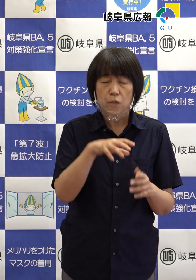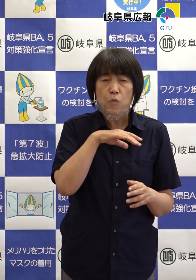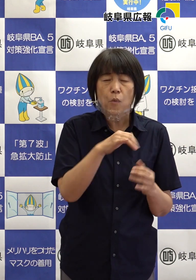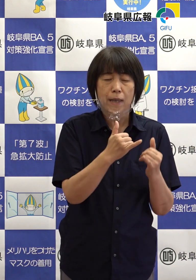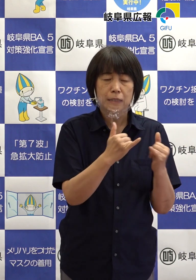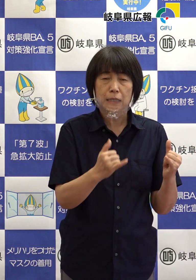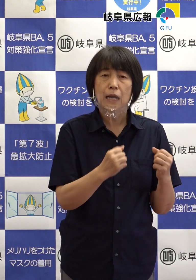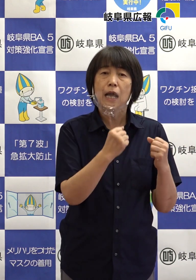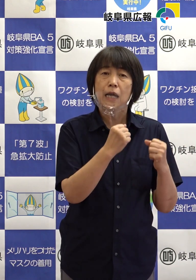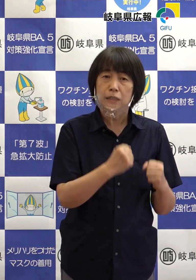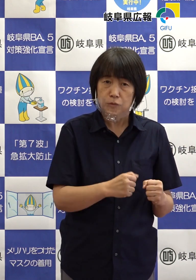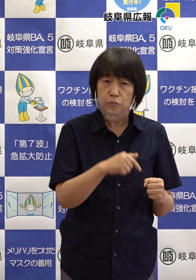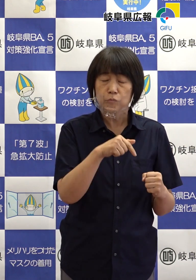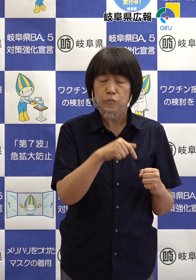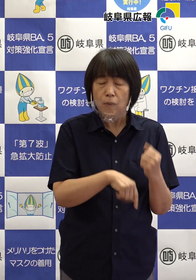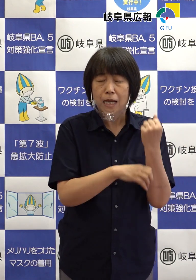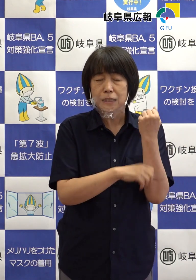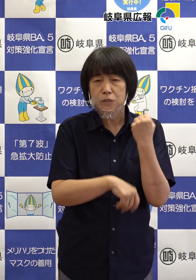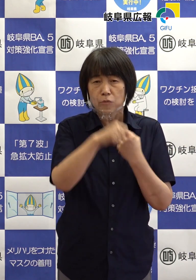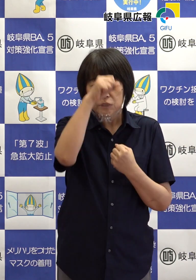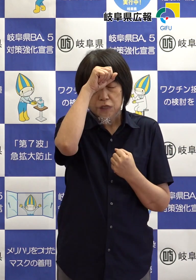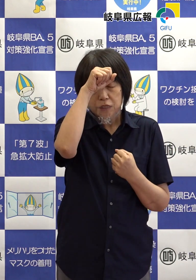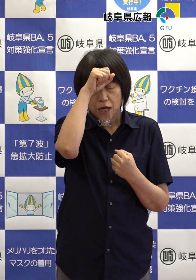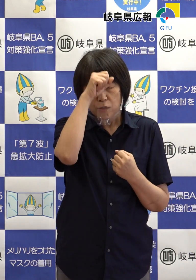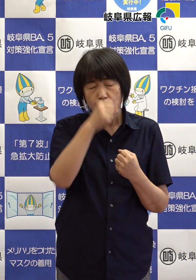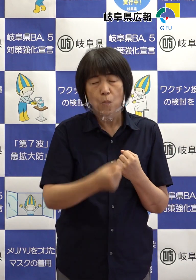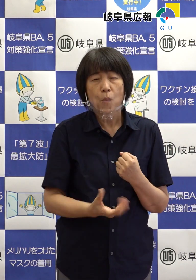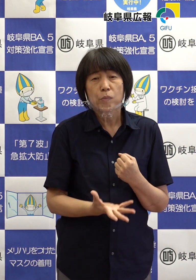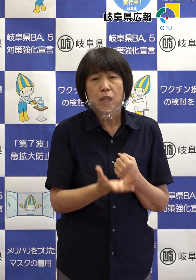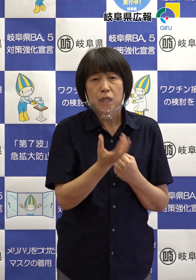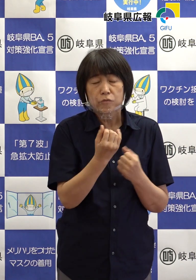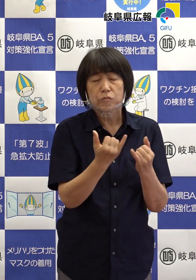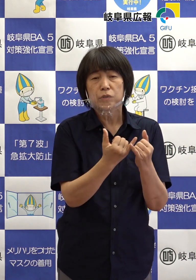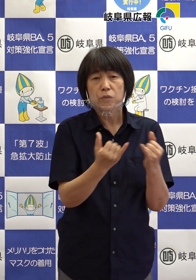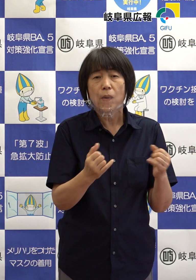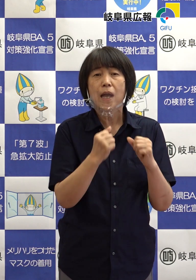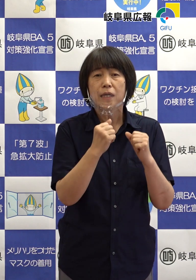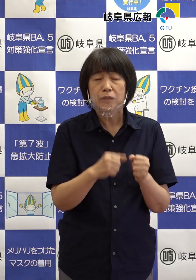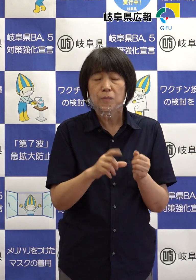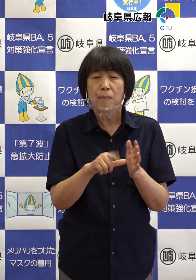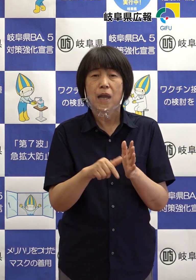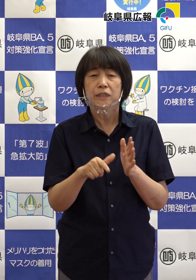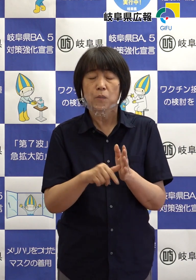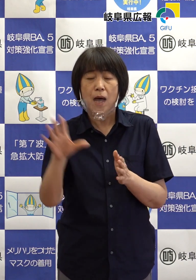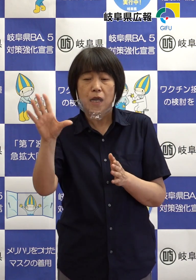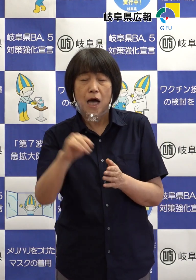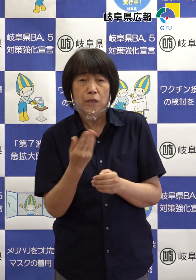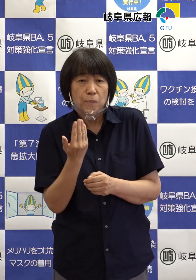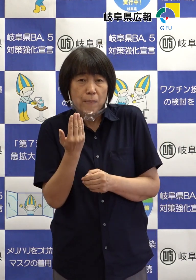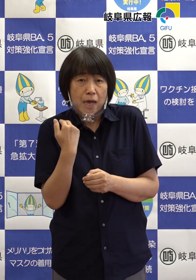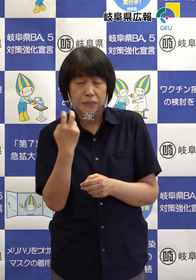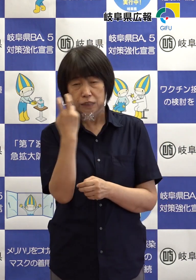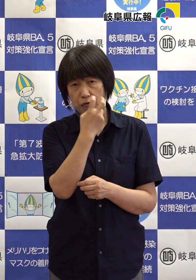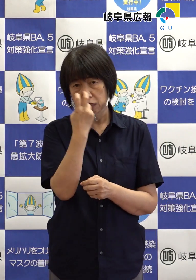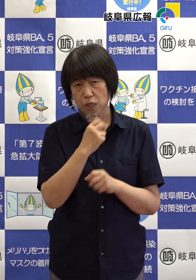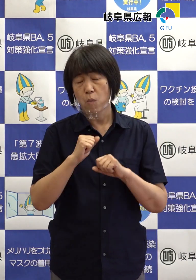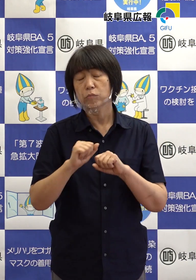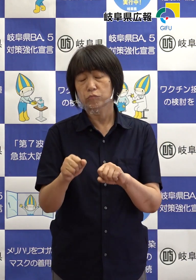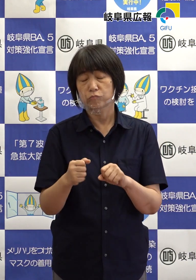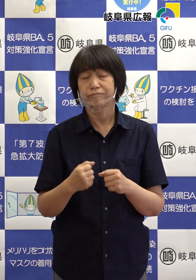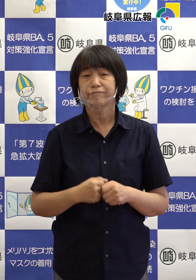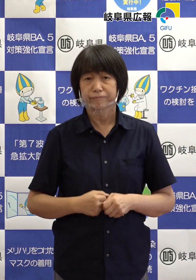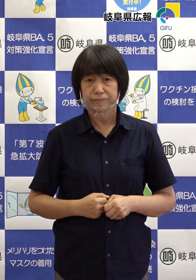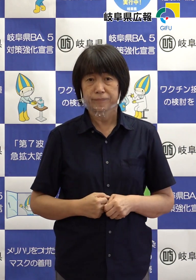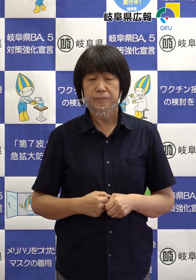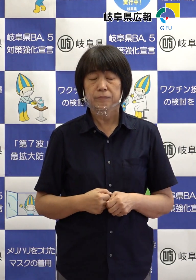事前検査無料検査価値をしていただいて人検査をやっていただくとあるいは高齢者施設の利用者の